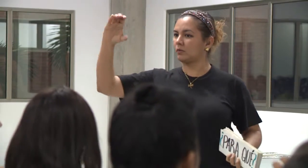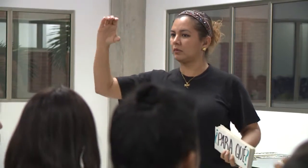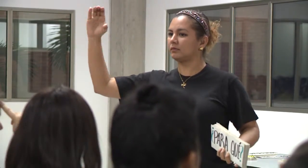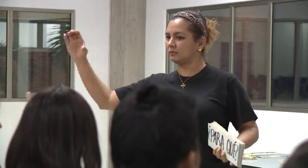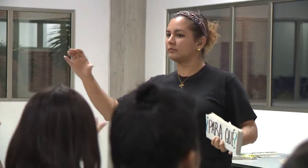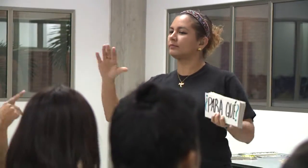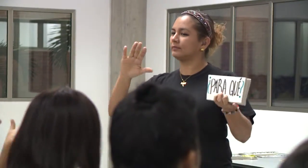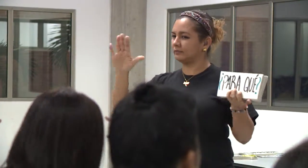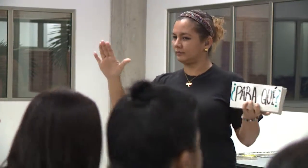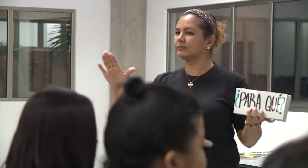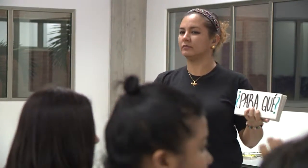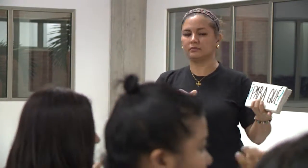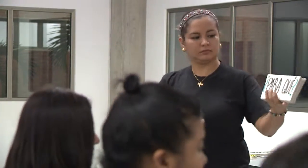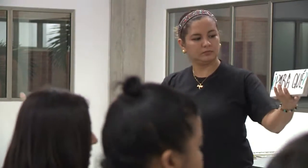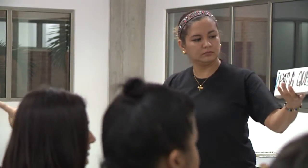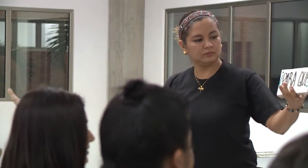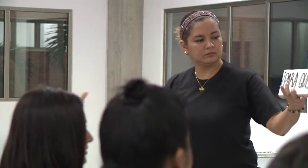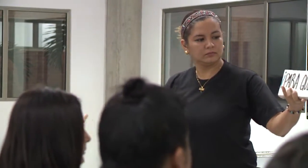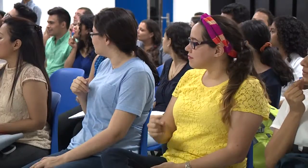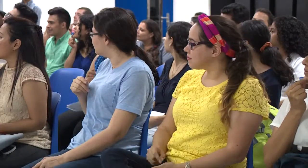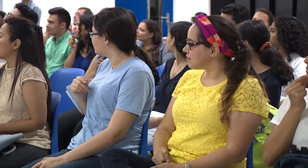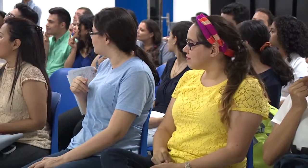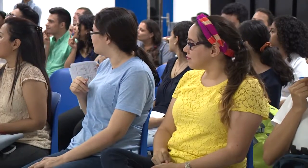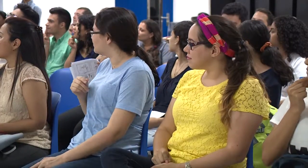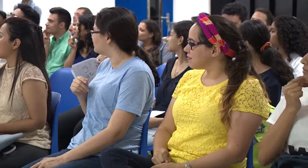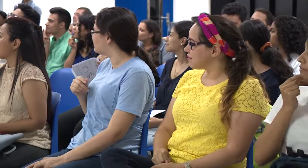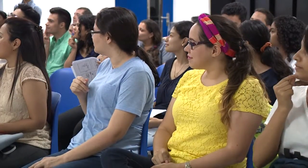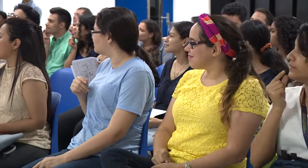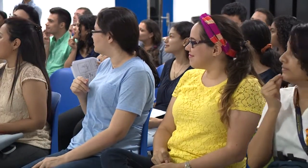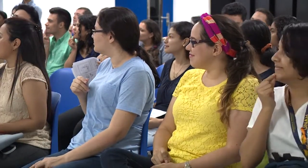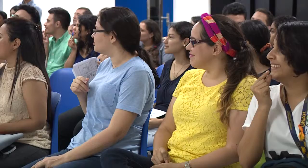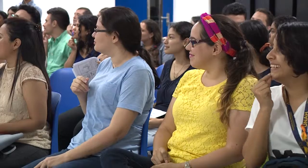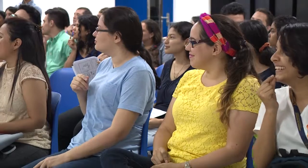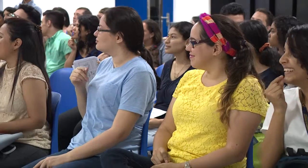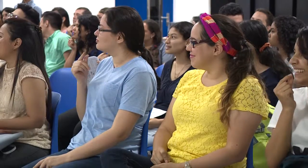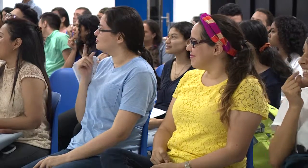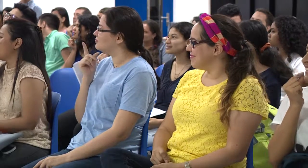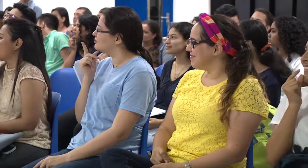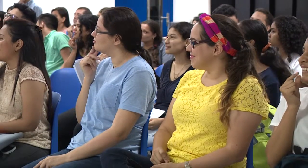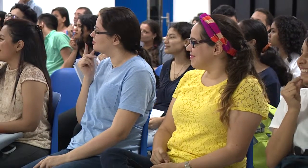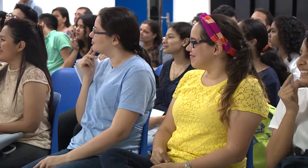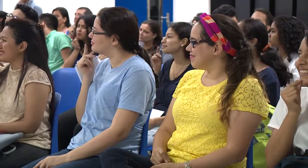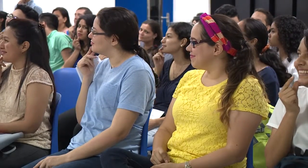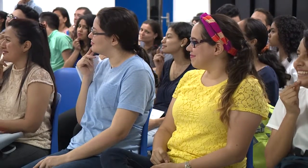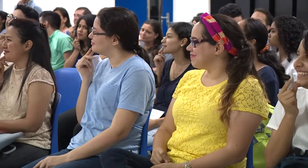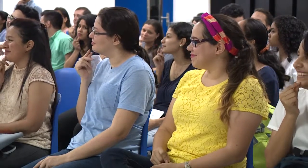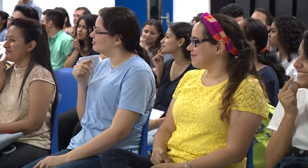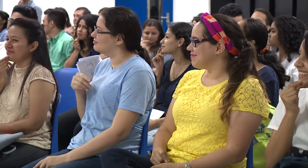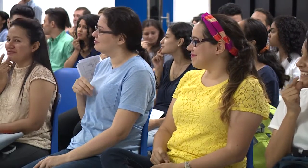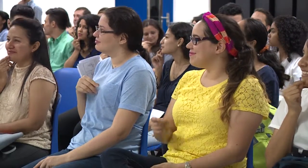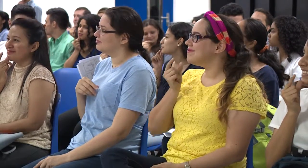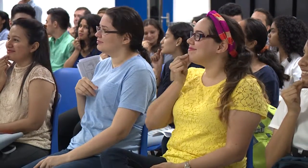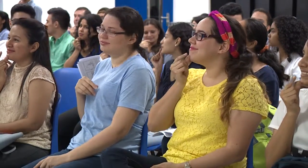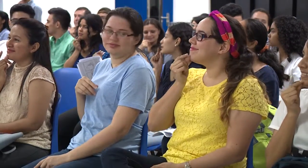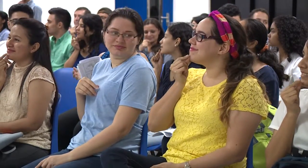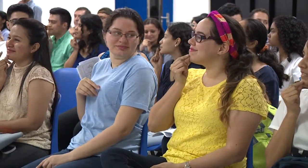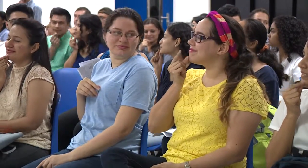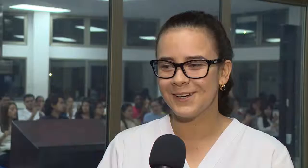Incluso en mi carrera hay un compañero que es sordo y la comunicación con él siempre fue como que leyéndonos los